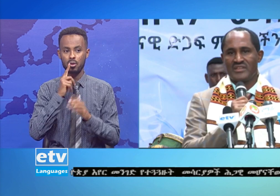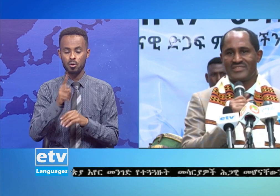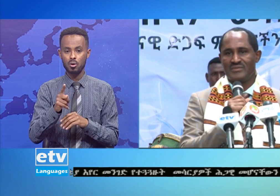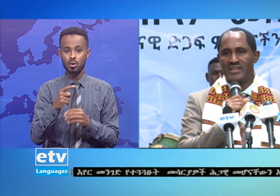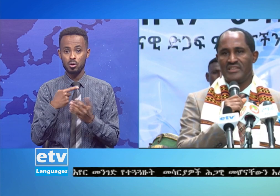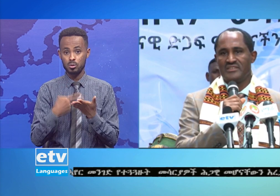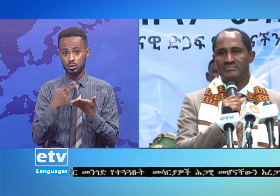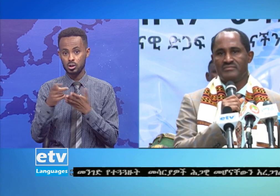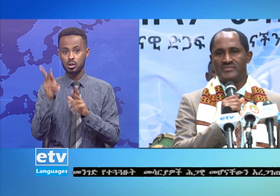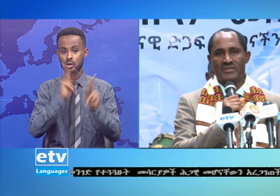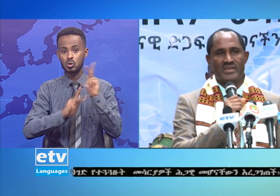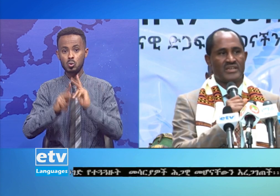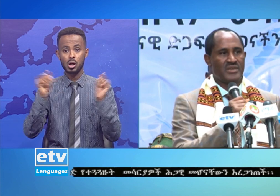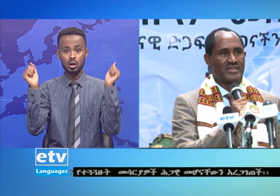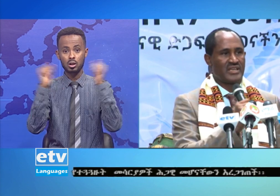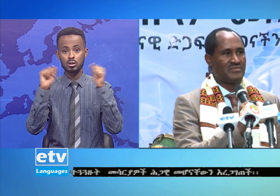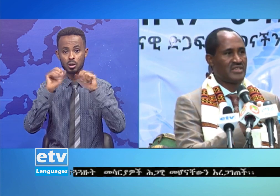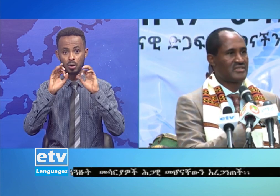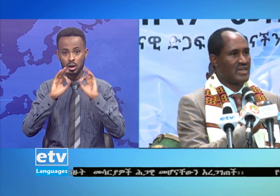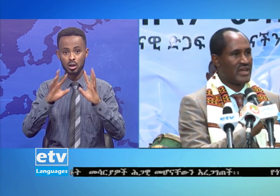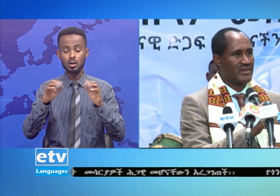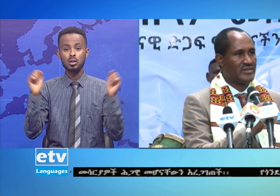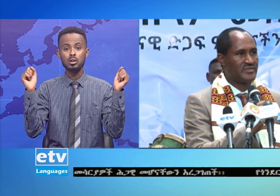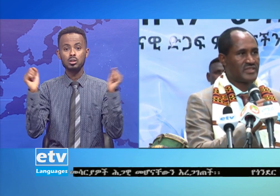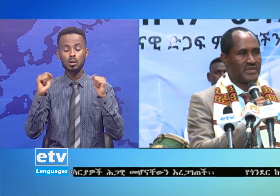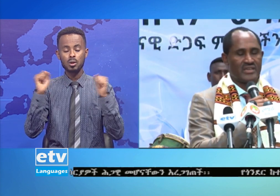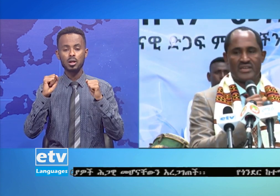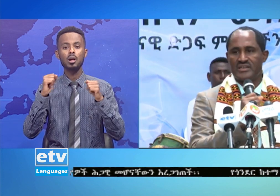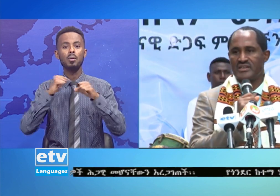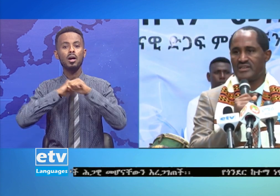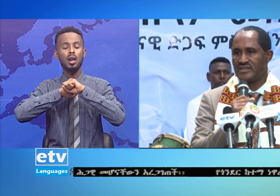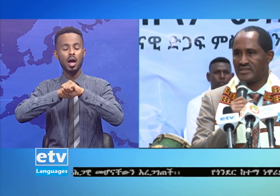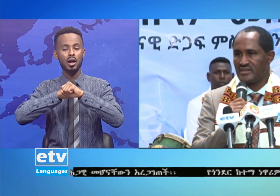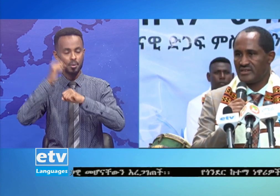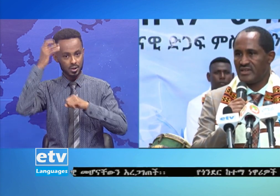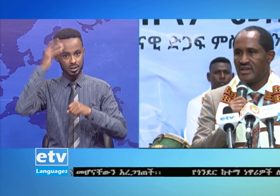ከህዝቡ ጋር ጸበለኝም ጸበየ ከማይከላይ መንግስት ጋር ነው። ጸበየ